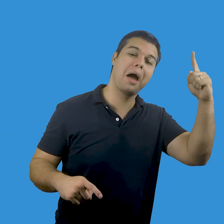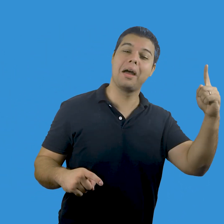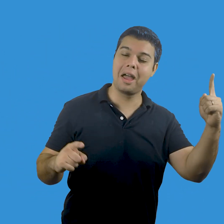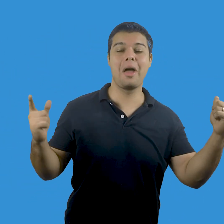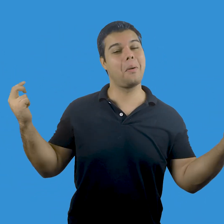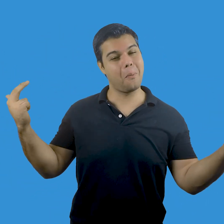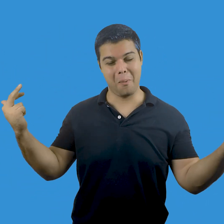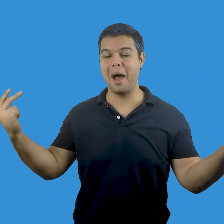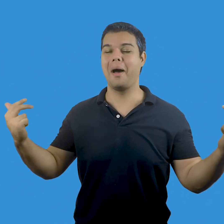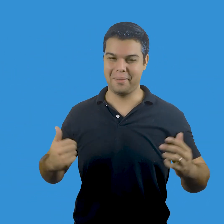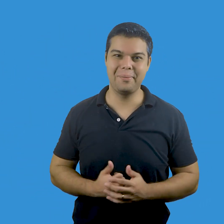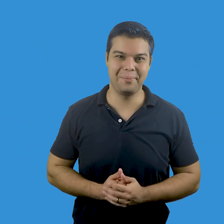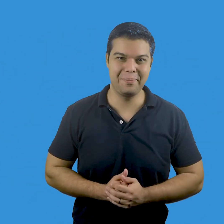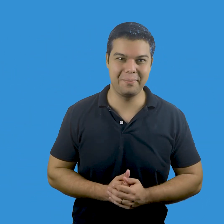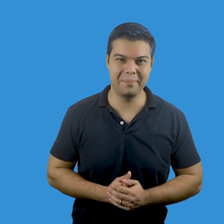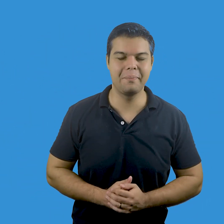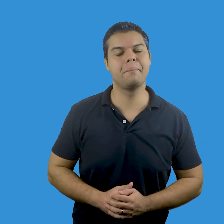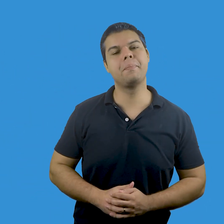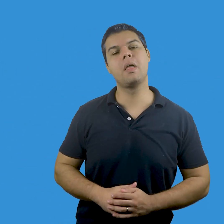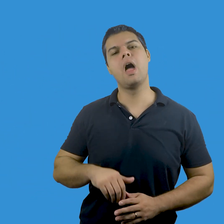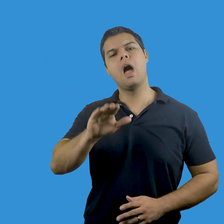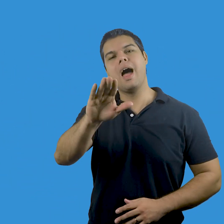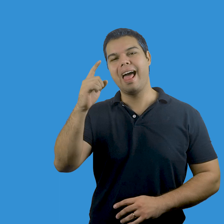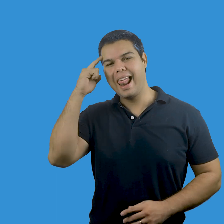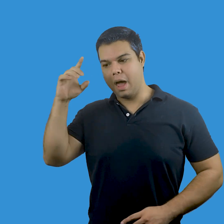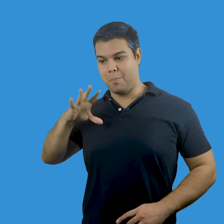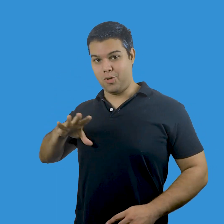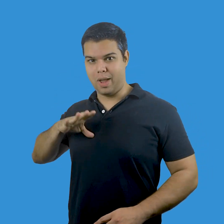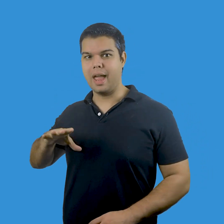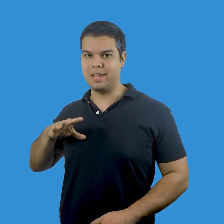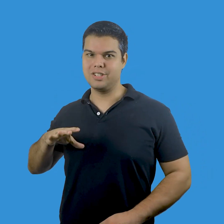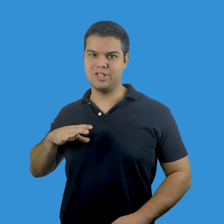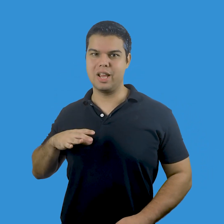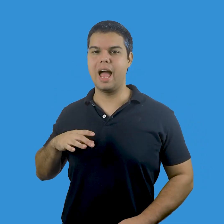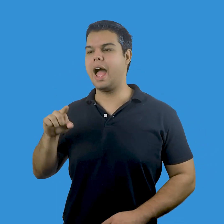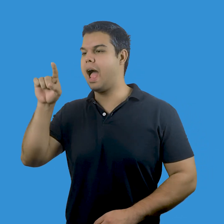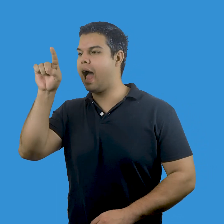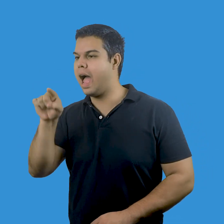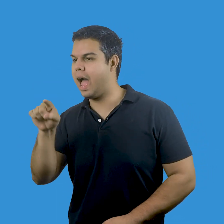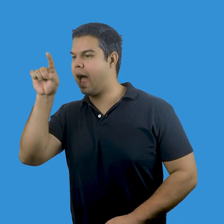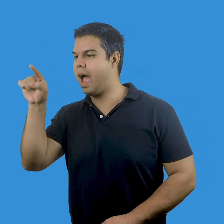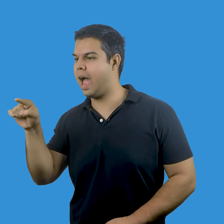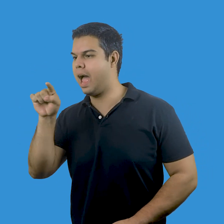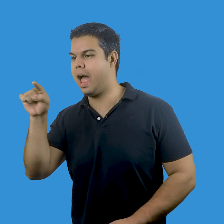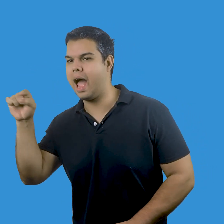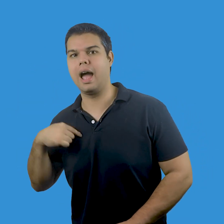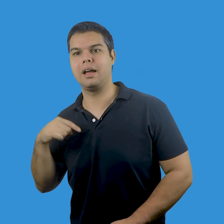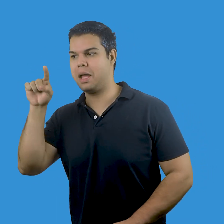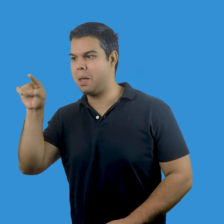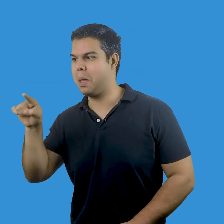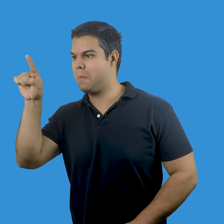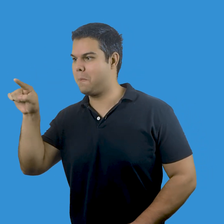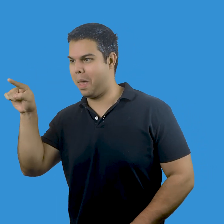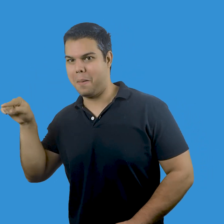Alfabeto em português e em Libras. É importante falar da datilologia ou soletração em